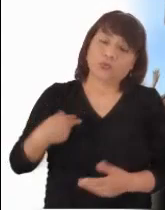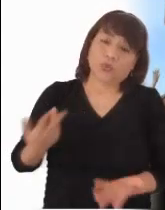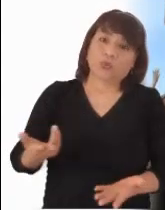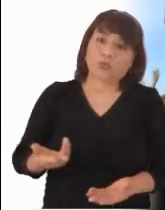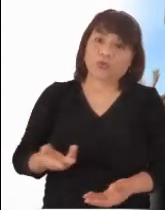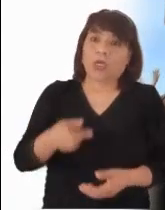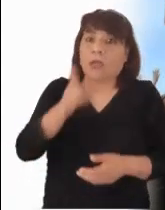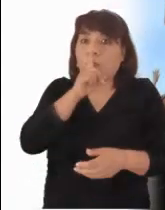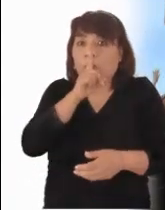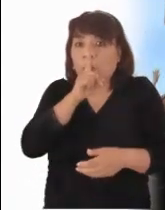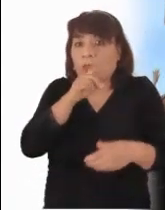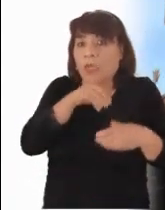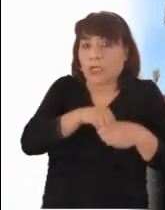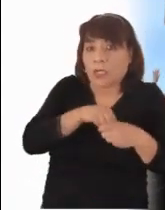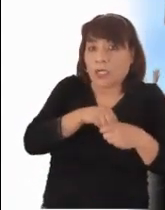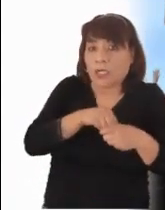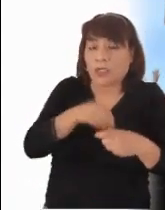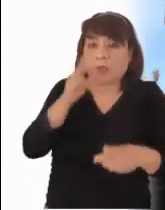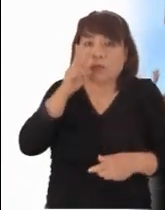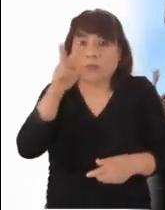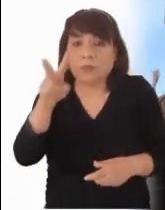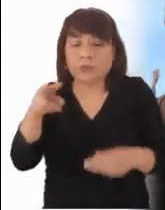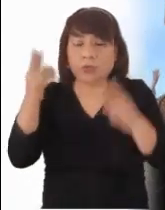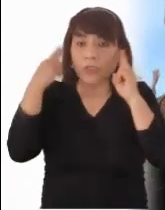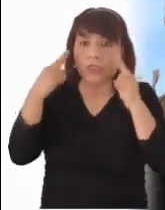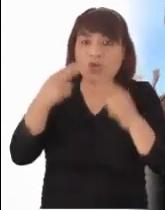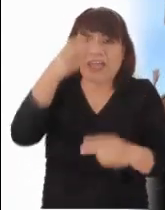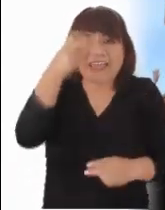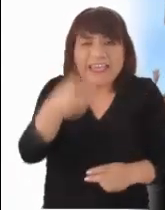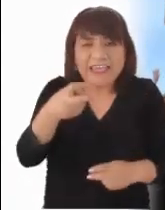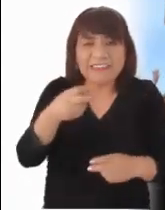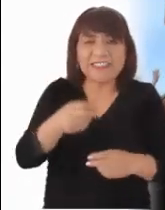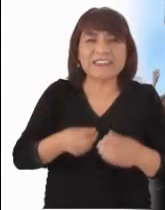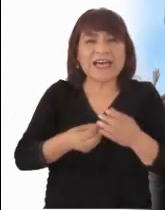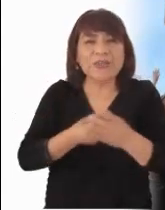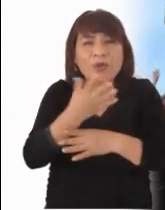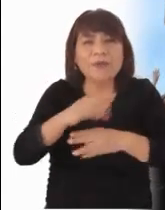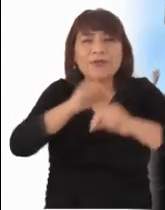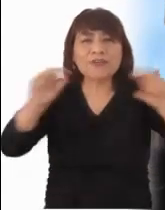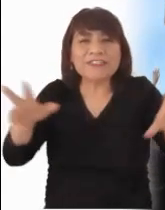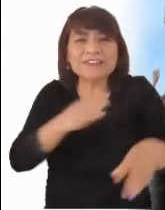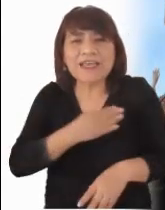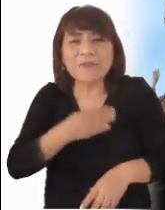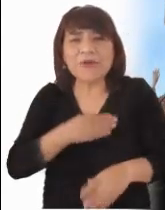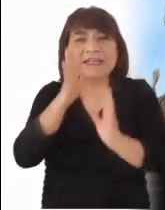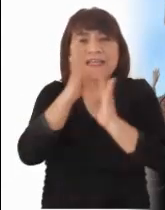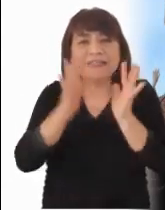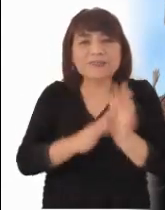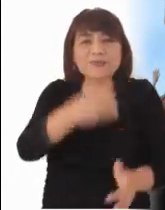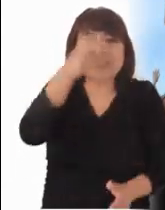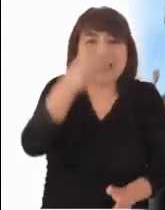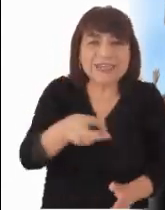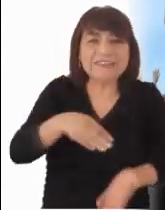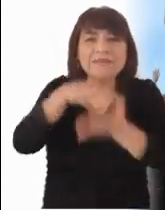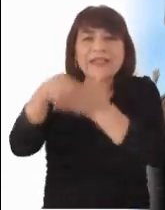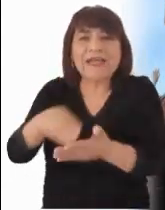no podemos callar lo que hemos visto y oído. Ahí está la buena nueva de Jesús. Ahí está la